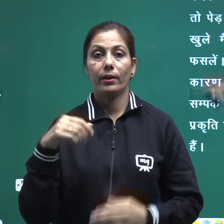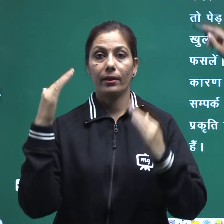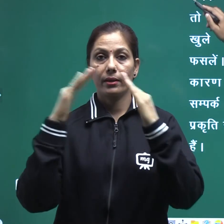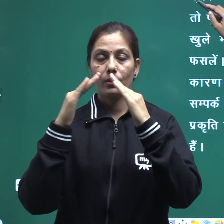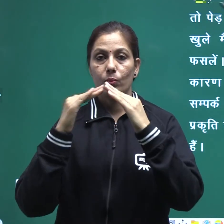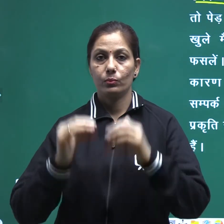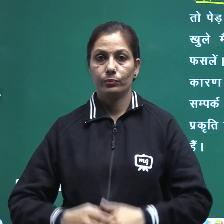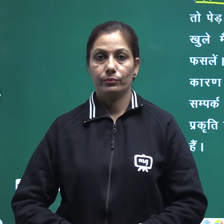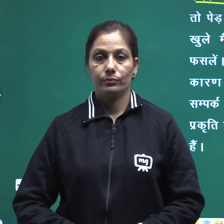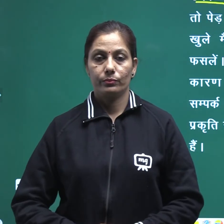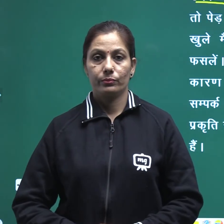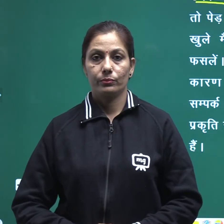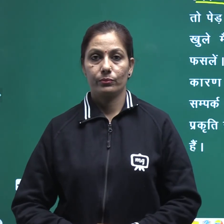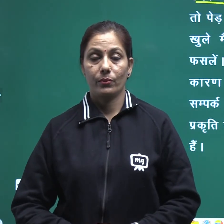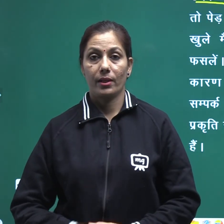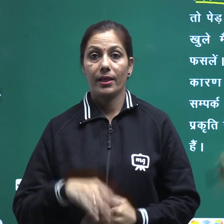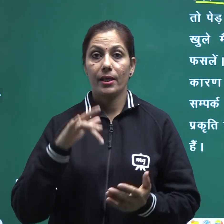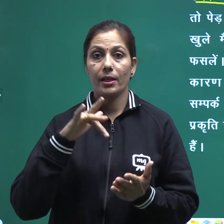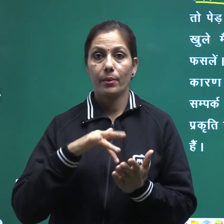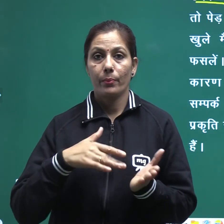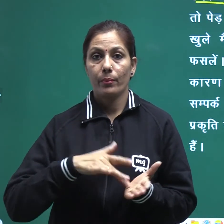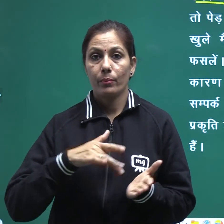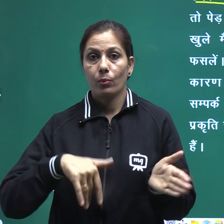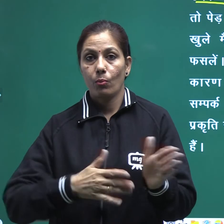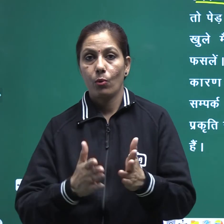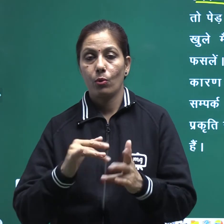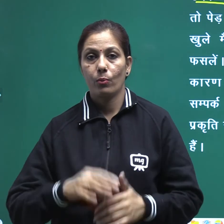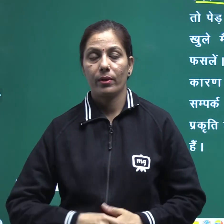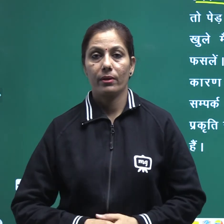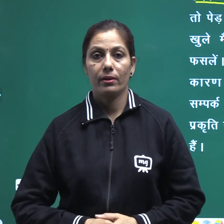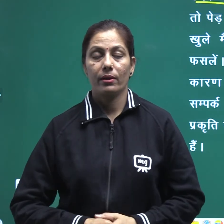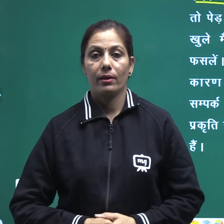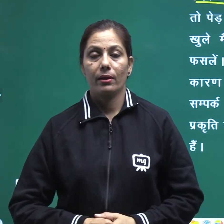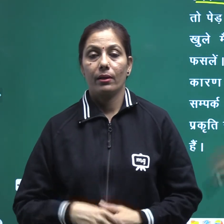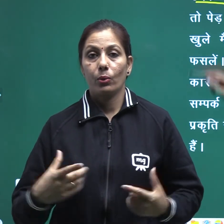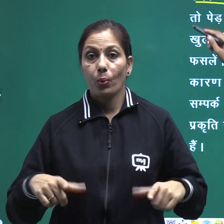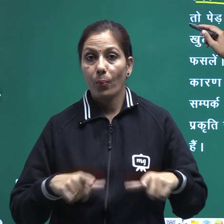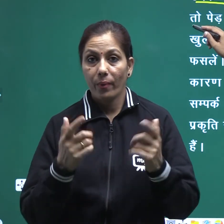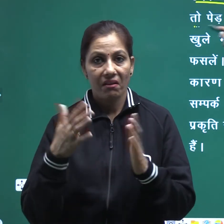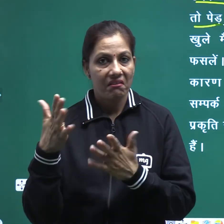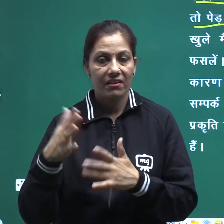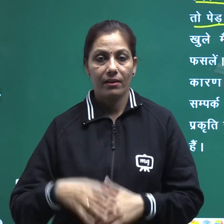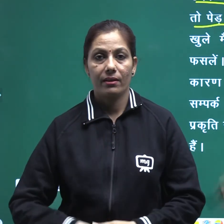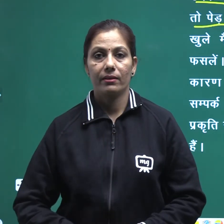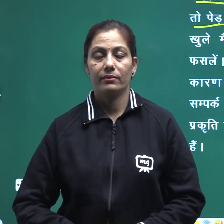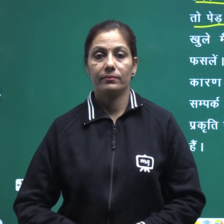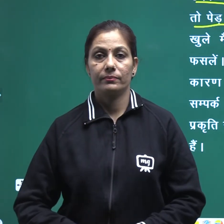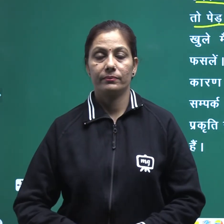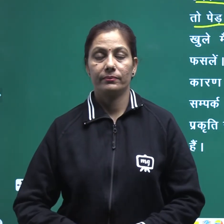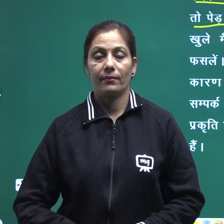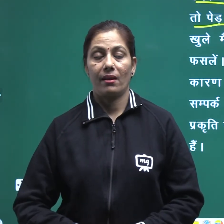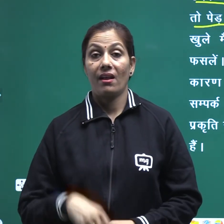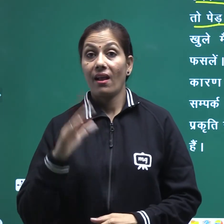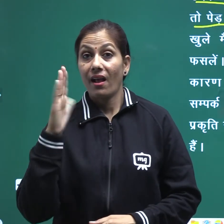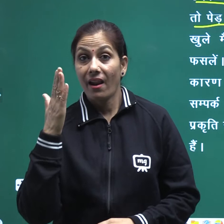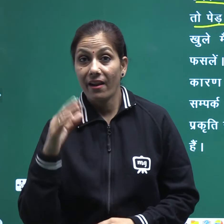घरों मोहल्लों में कि मैं तो पेड़ है कि मैं